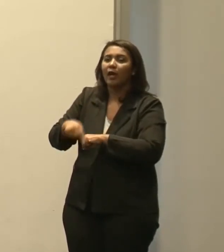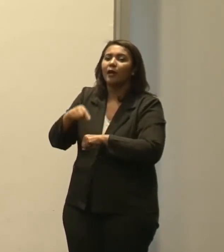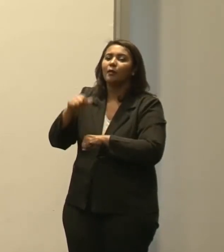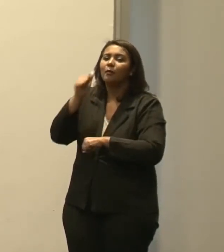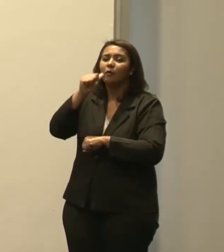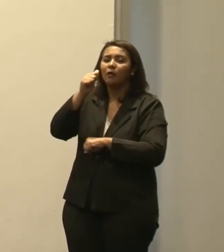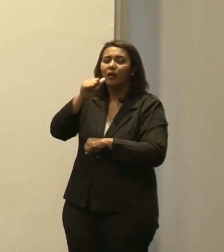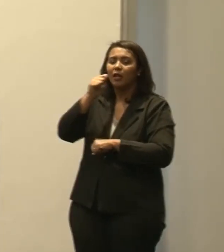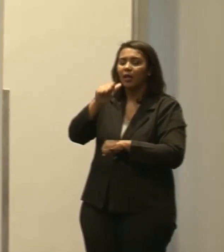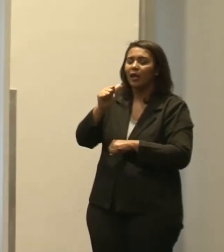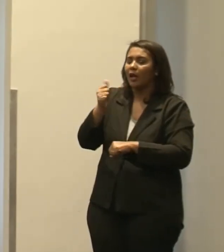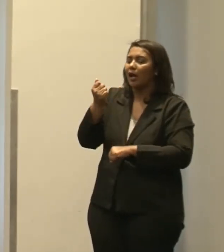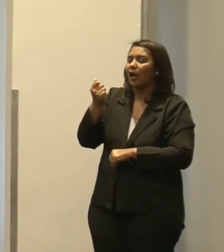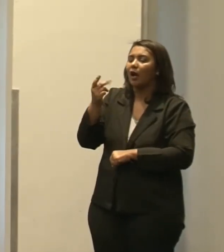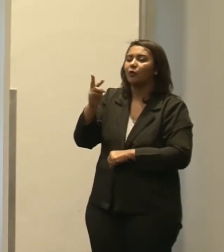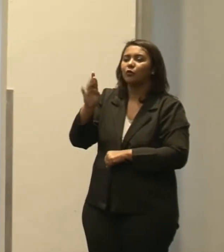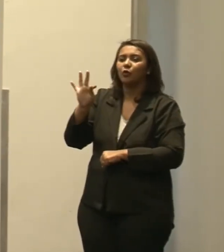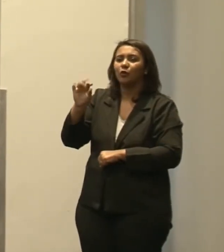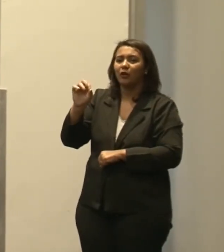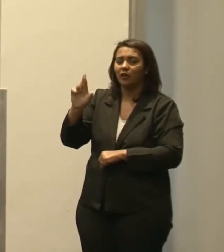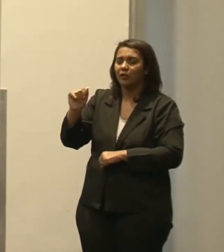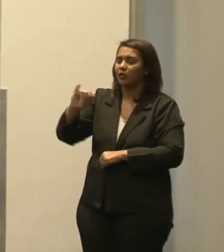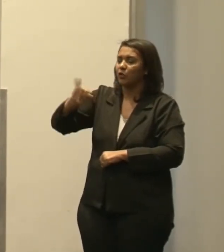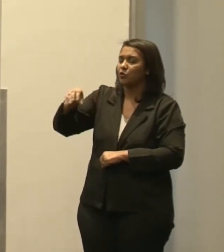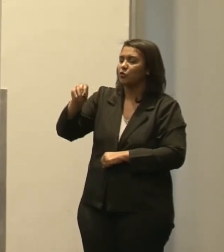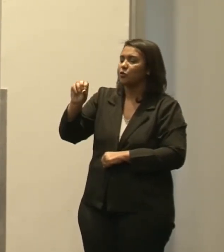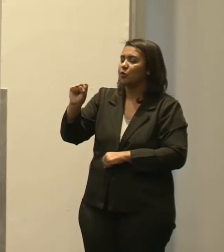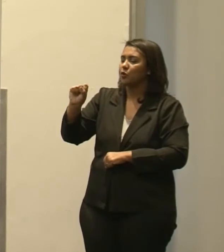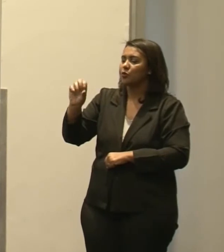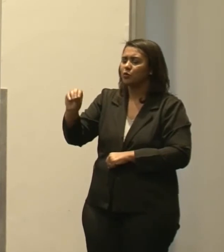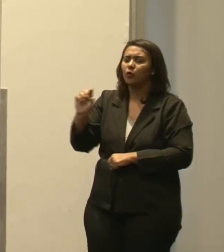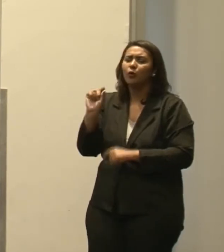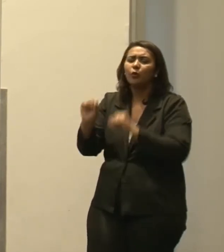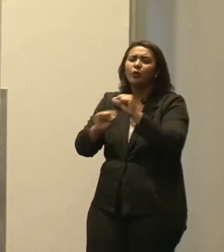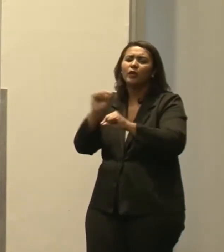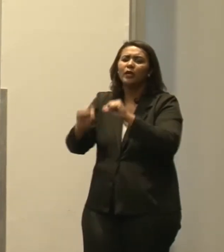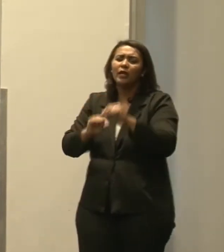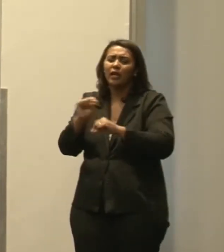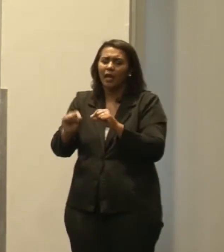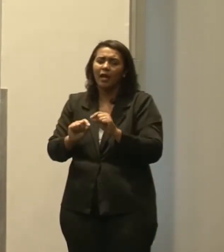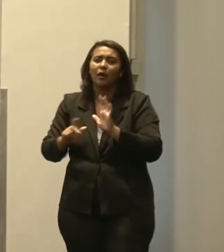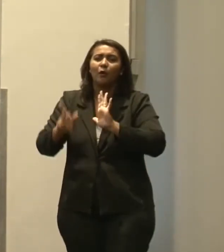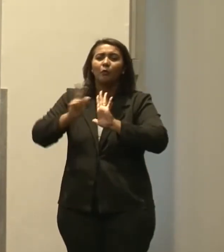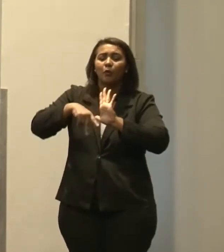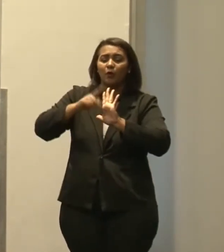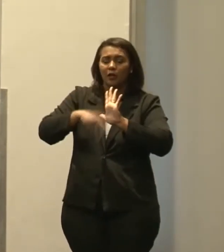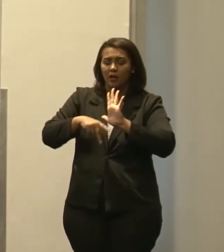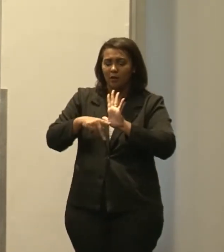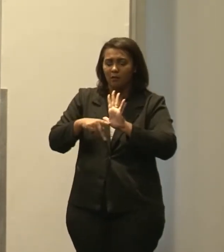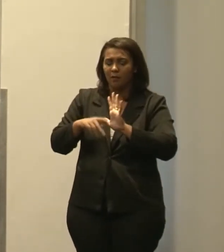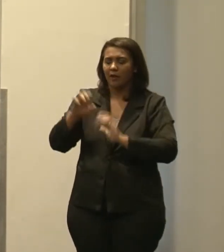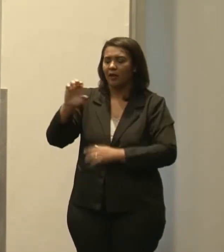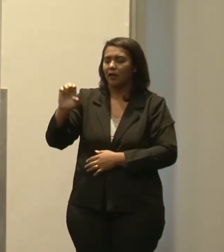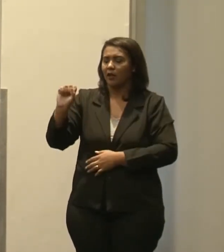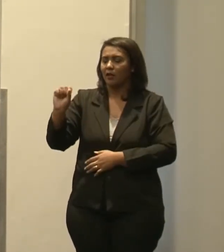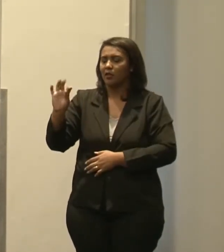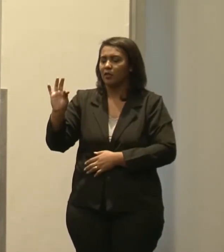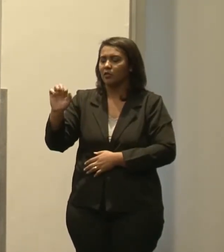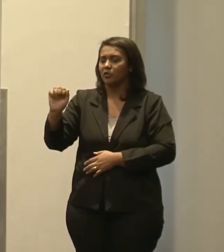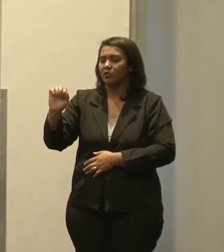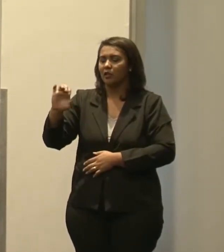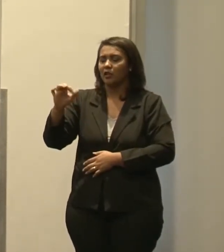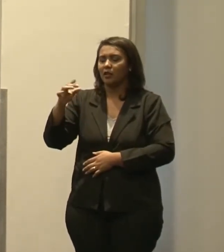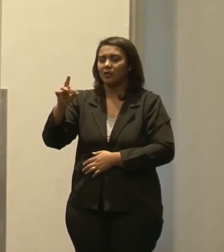Jossô. Próximo. Bom, para começar, então, o que é esse programa Estação Juventude? Para desenvolver, na verdade, para discorrer um